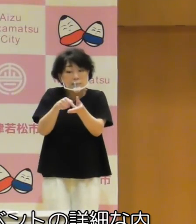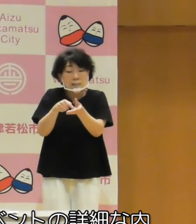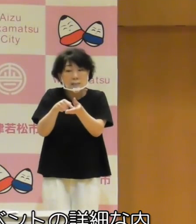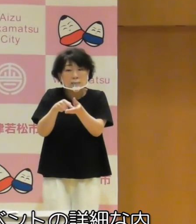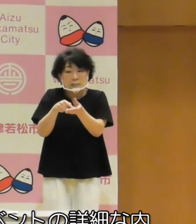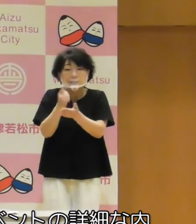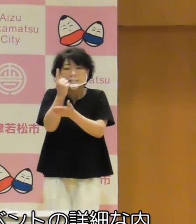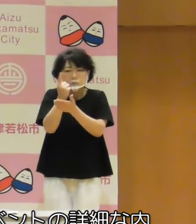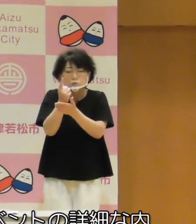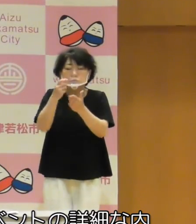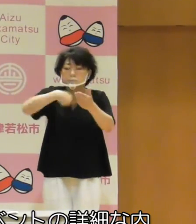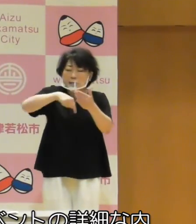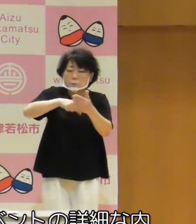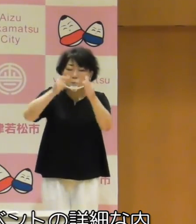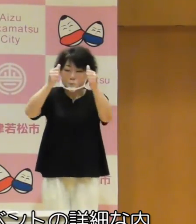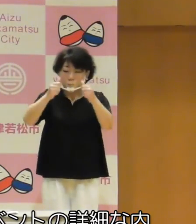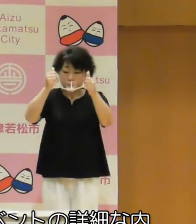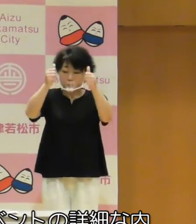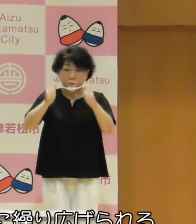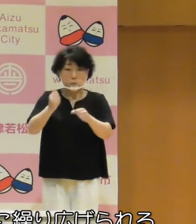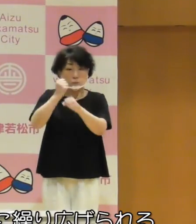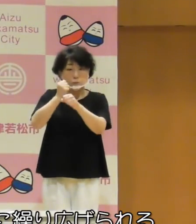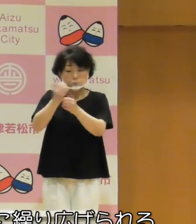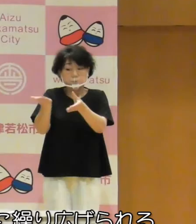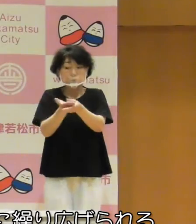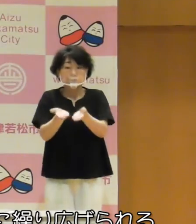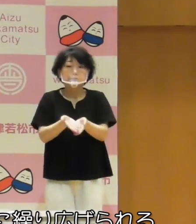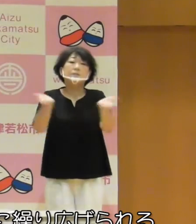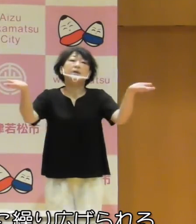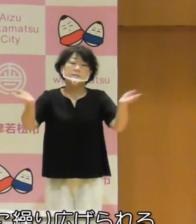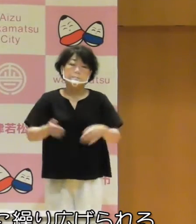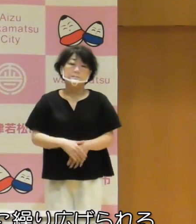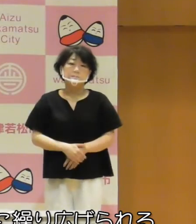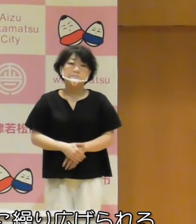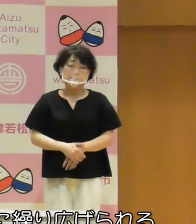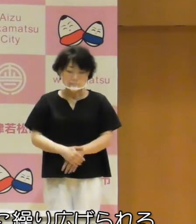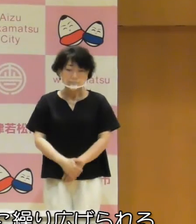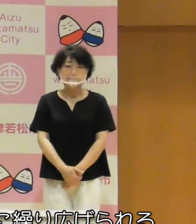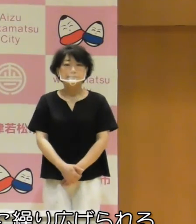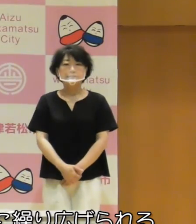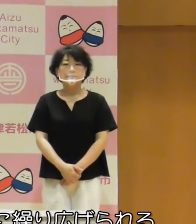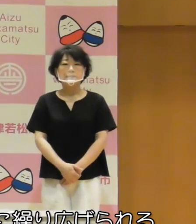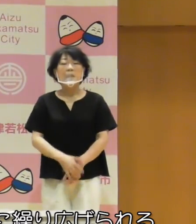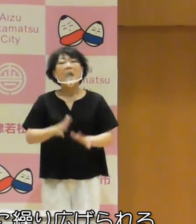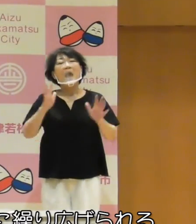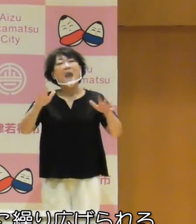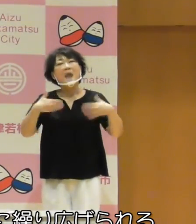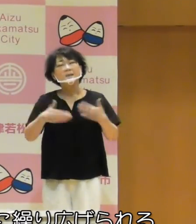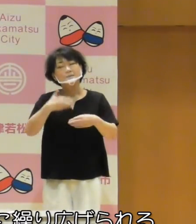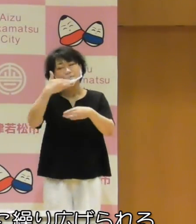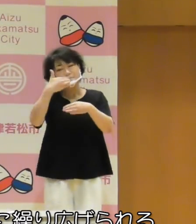を掲載したパンフレットを織り込み、全国配布いたしますので、平日の秋に